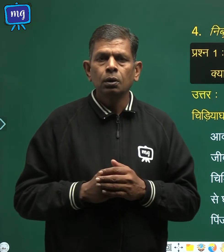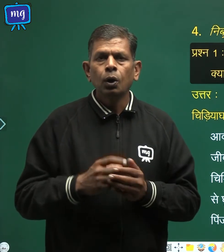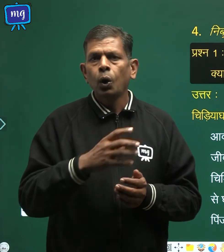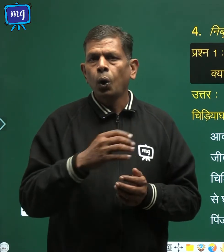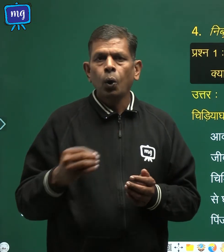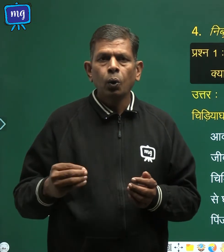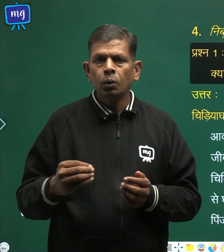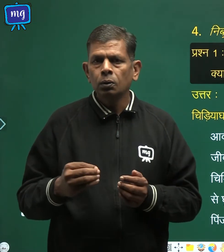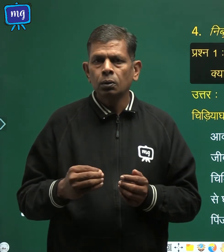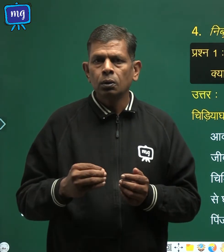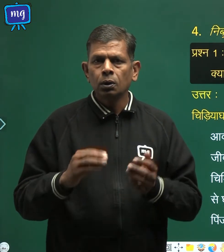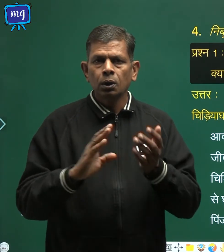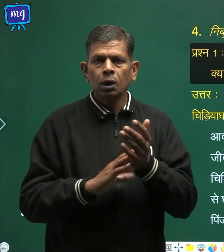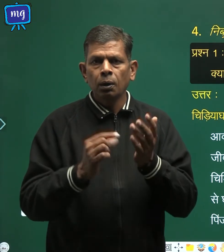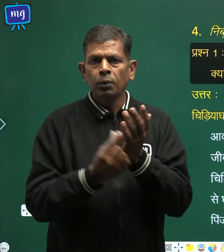और अभयारण्य में